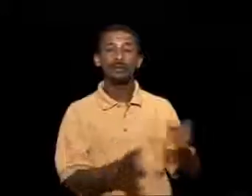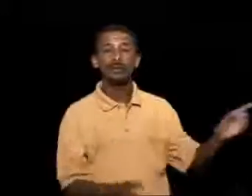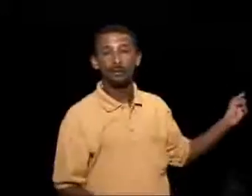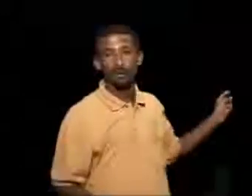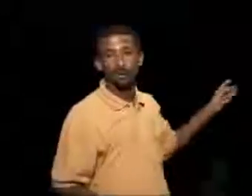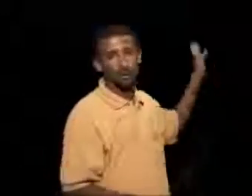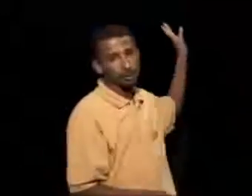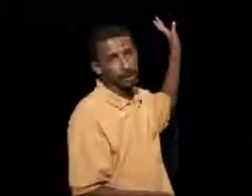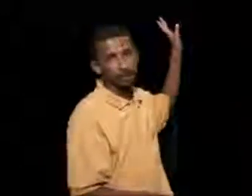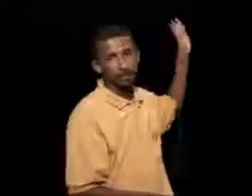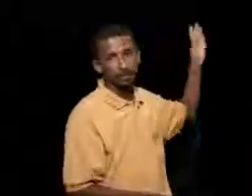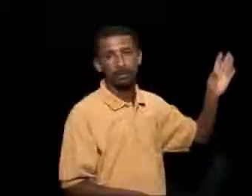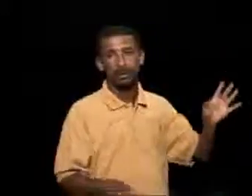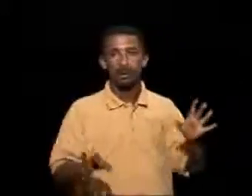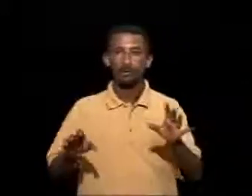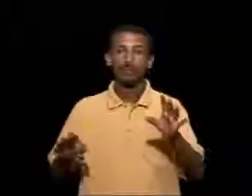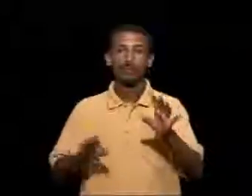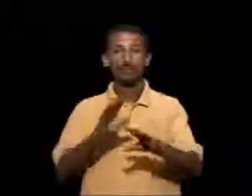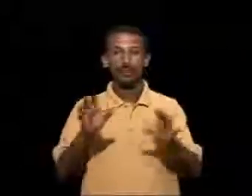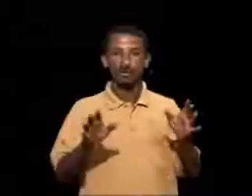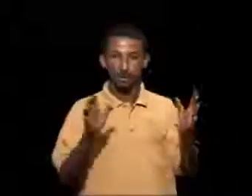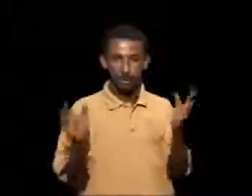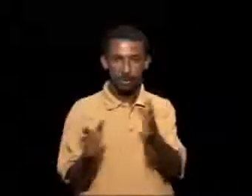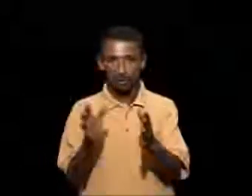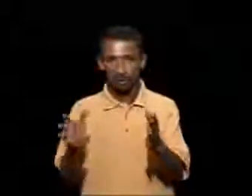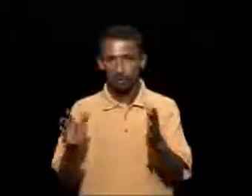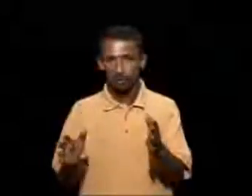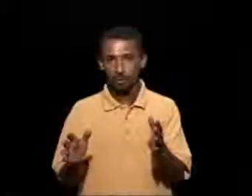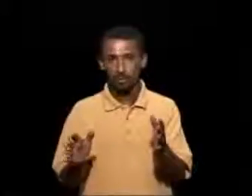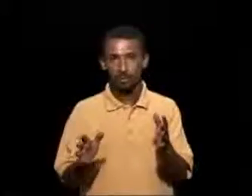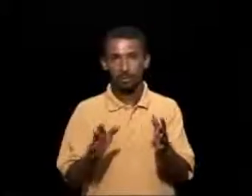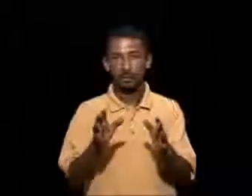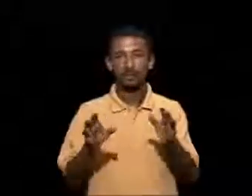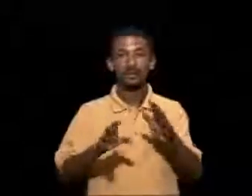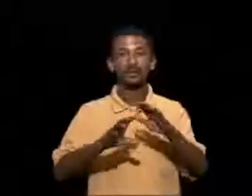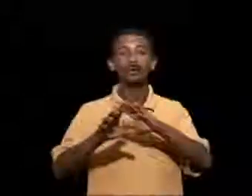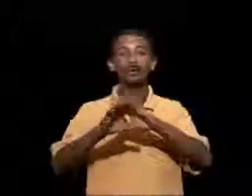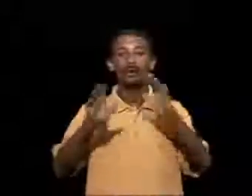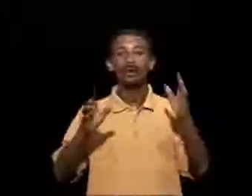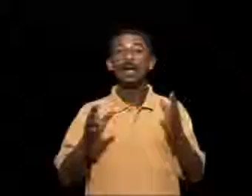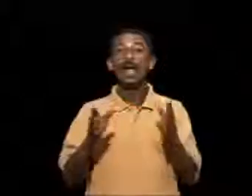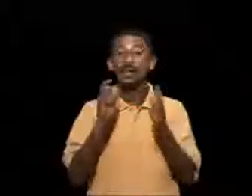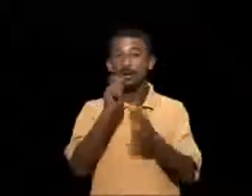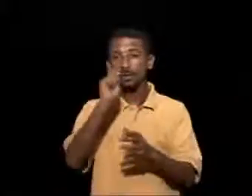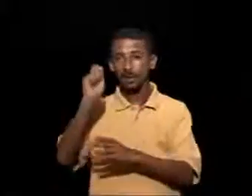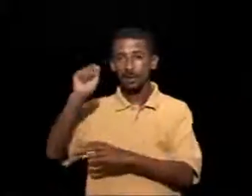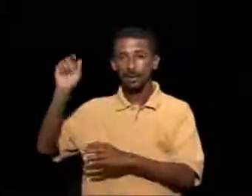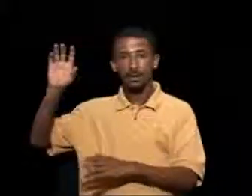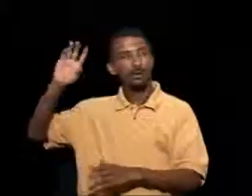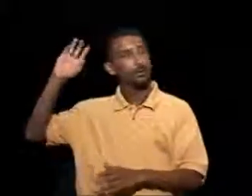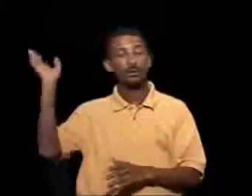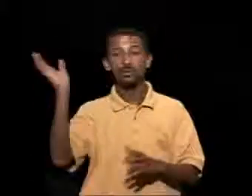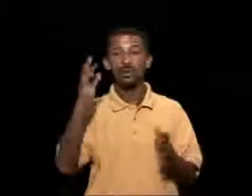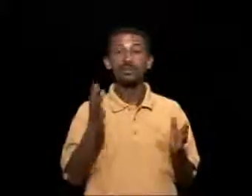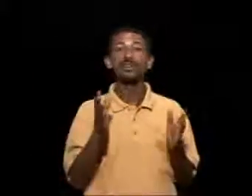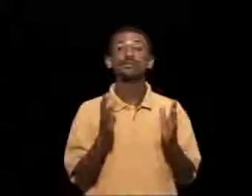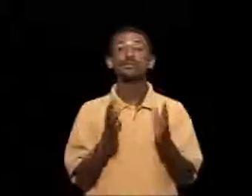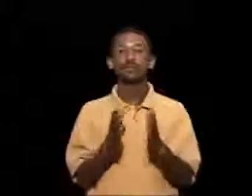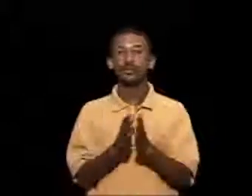እንትን ነው እንግዲህ ያው እዛ ነው ያ ፊልም ቪዲዮ ቤት ተከፍቶ እንግዲህ ያለ አይደለ አናውንስ ሲደረግለ እየተዞረ ስለ ፊልሙ